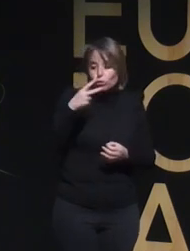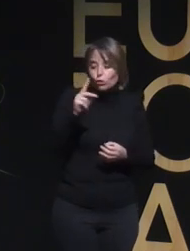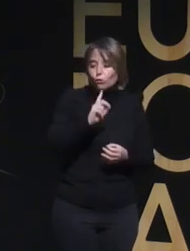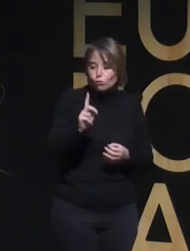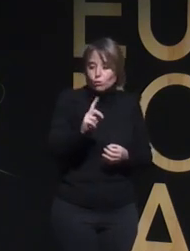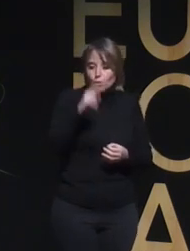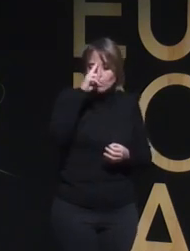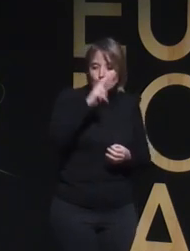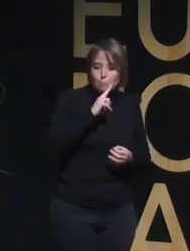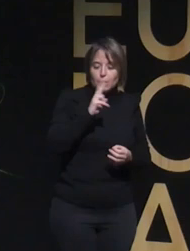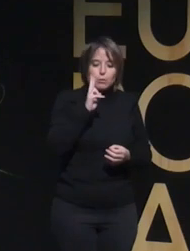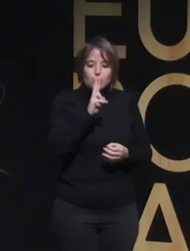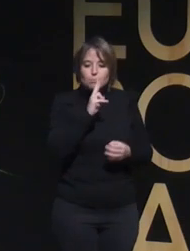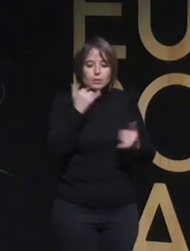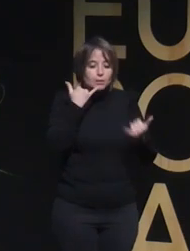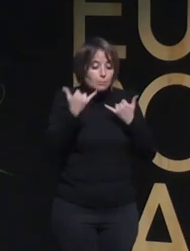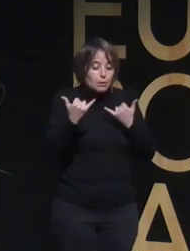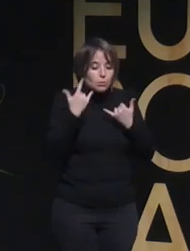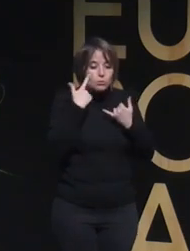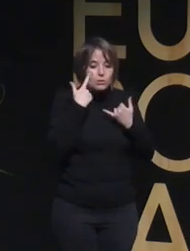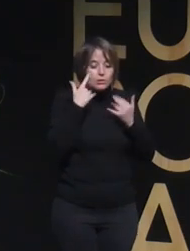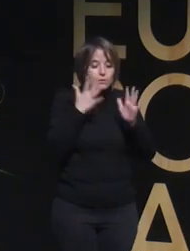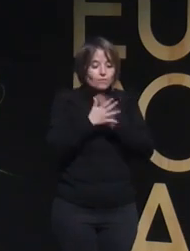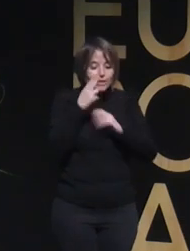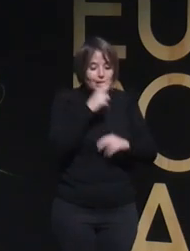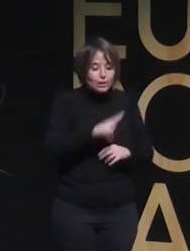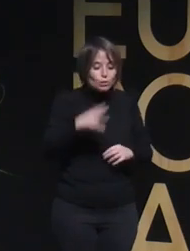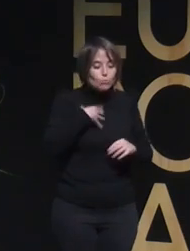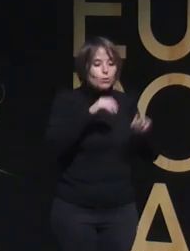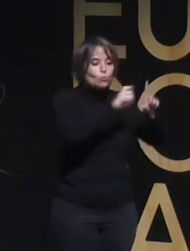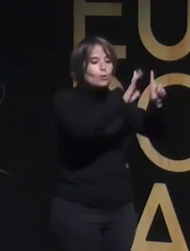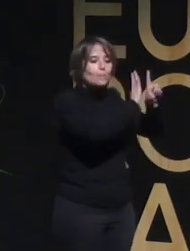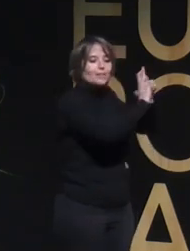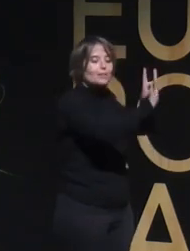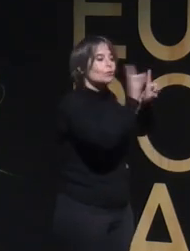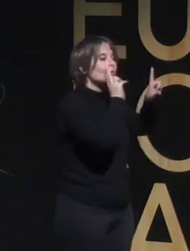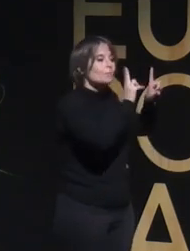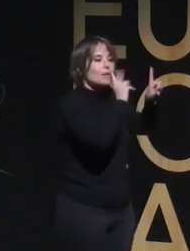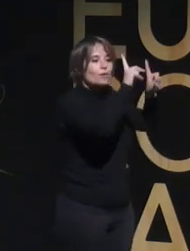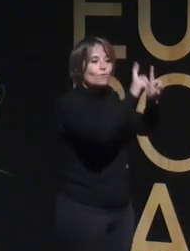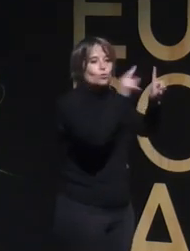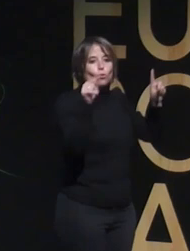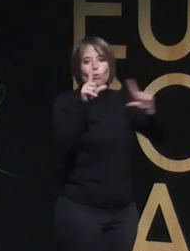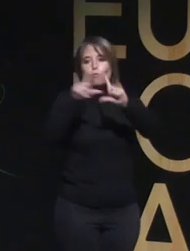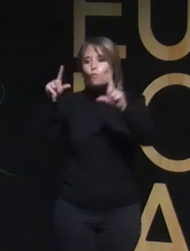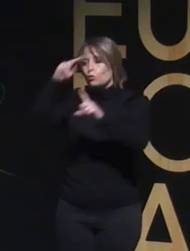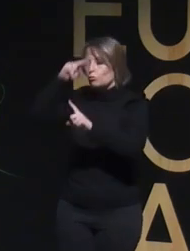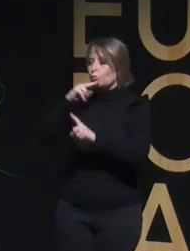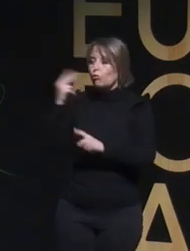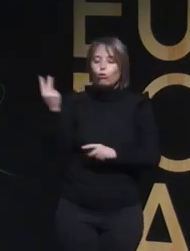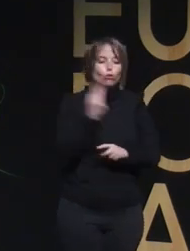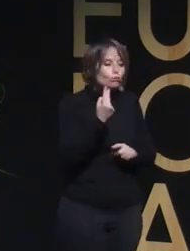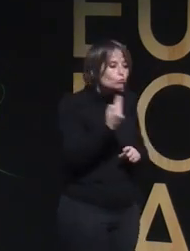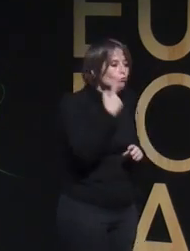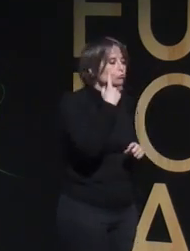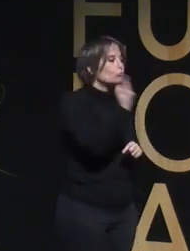El parental corner, que nosotros lo llamamos, en el fondo es que el niño pueda tener en su habitación una parte que tenga fotos de su madre si está en casa del padre, que tenga fotos de los dos, que tenga